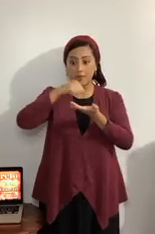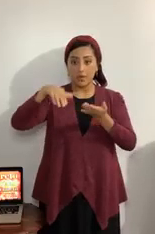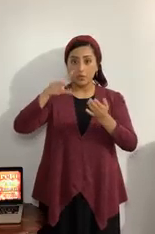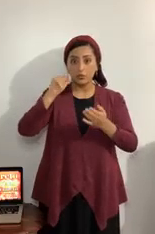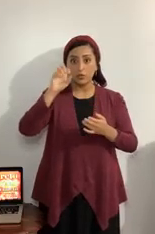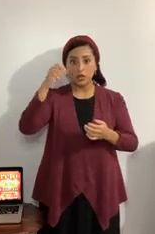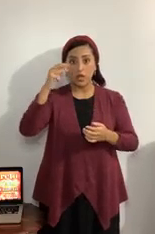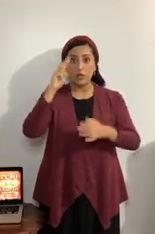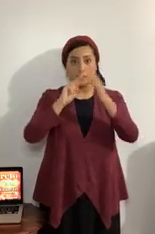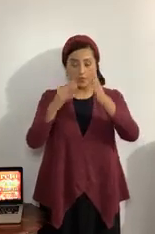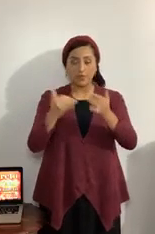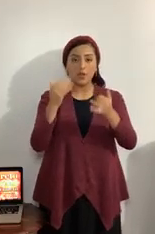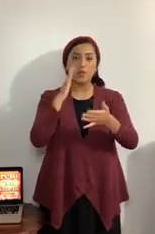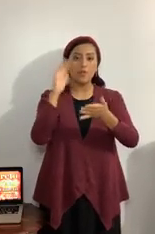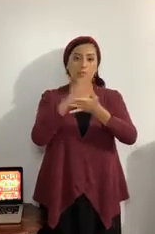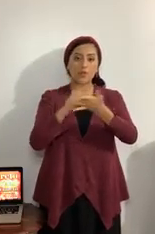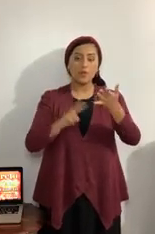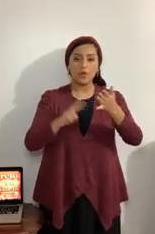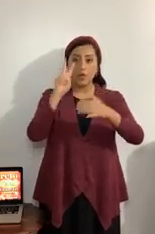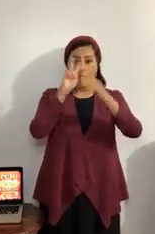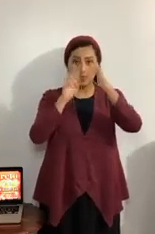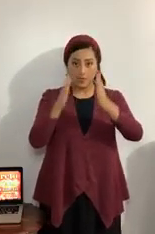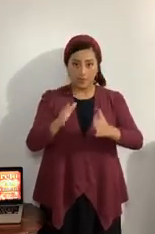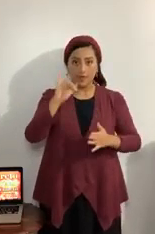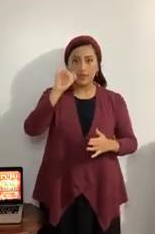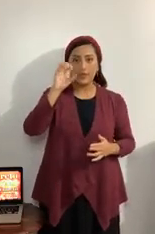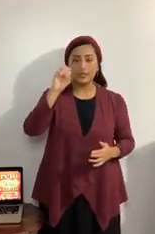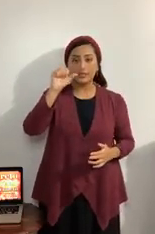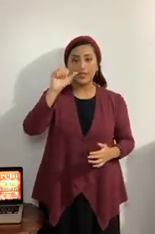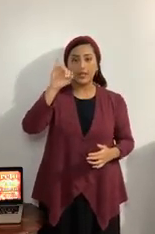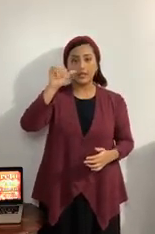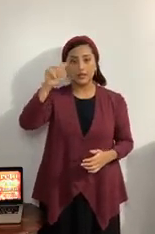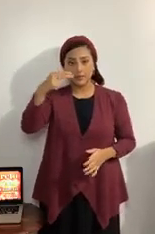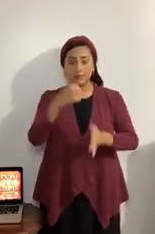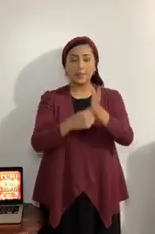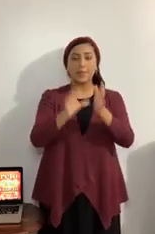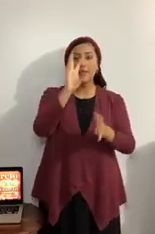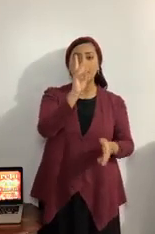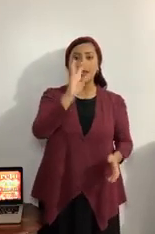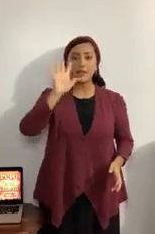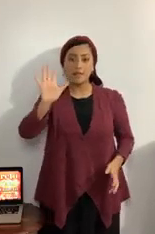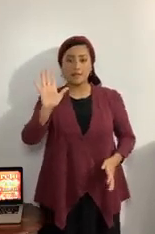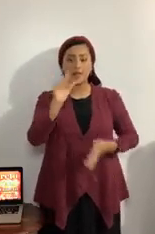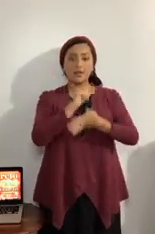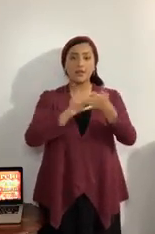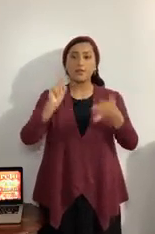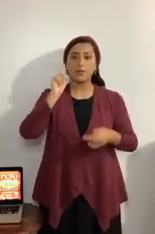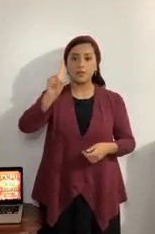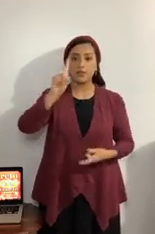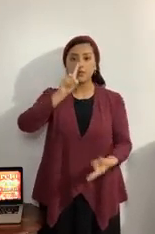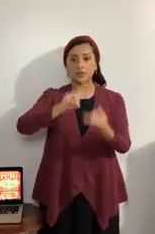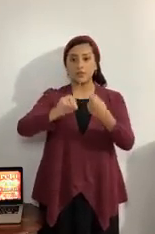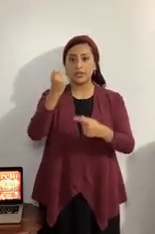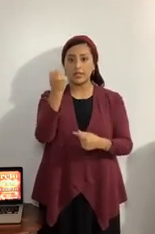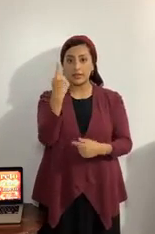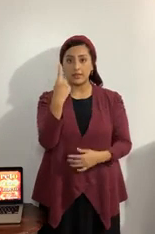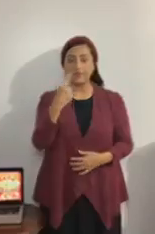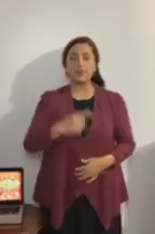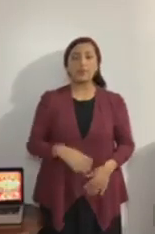vamos a leer los profetas, Isaíahu 65, verso 1 al 11. Pues hasta la